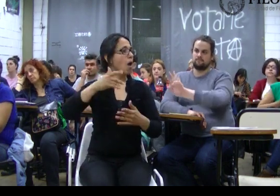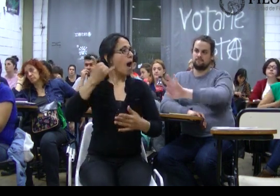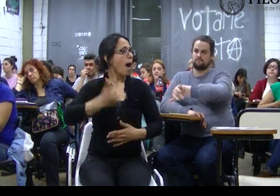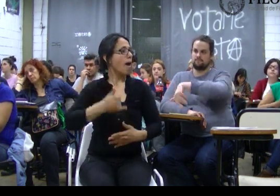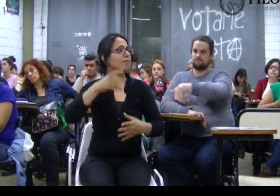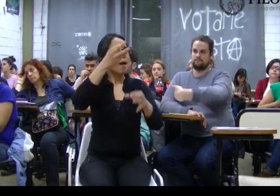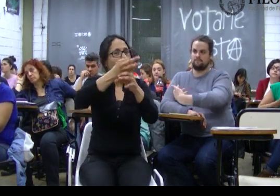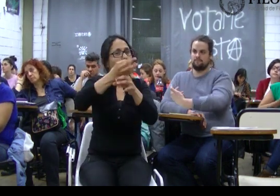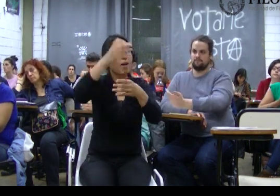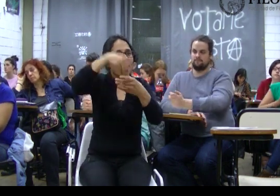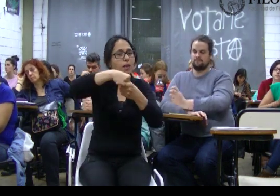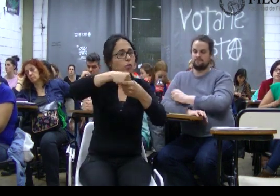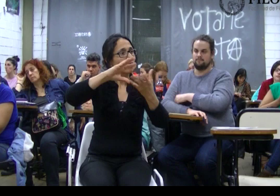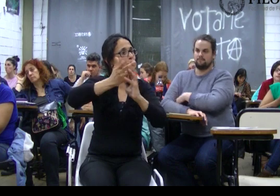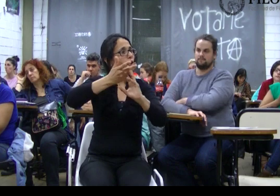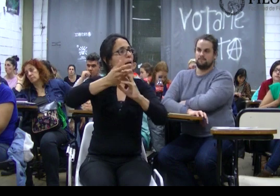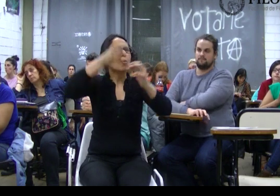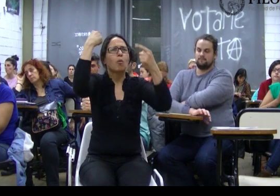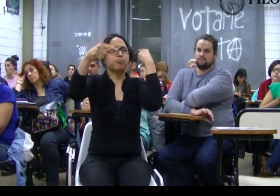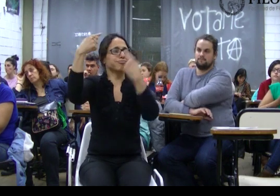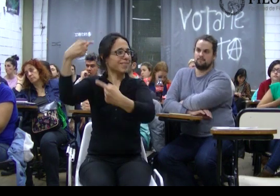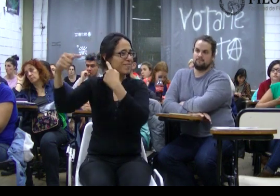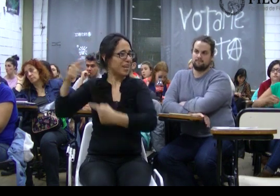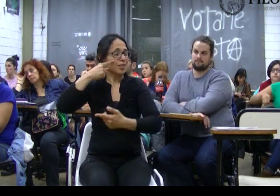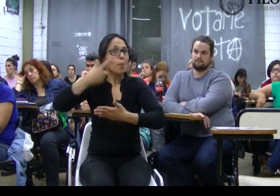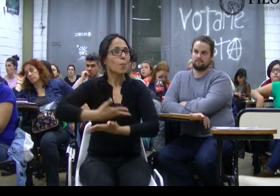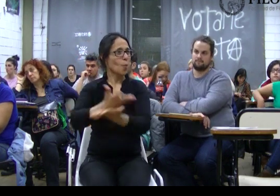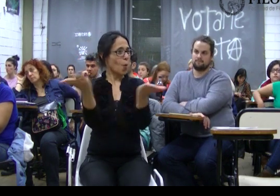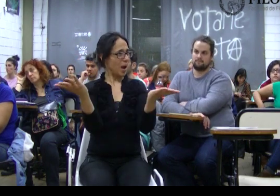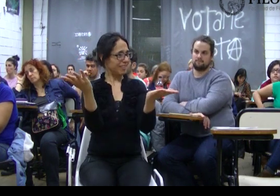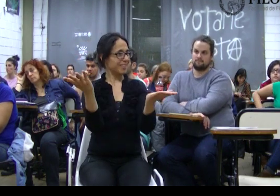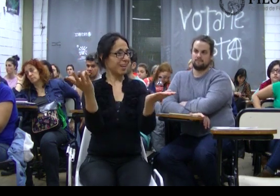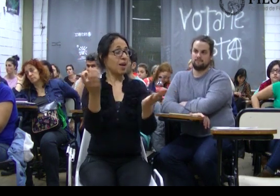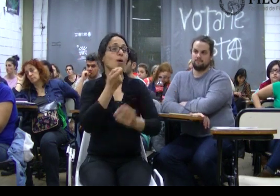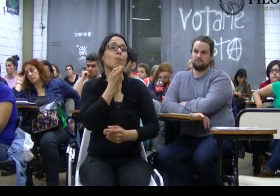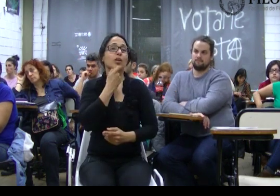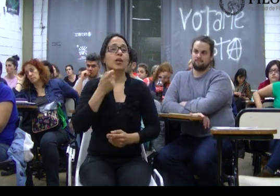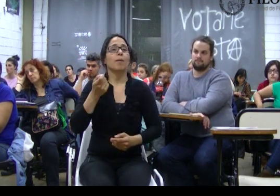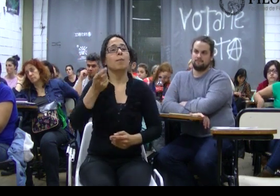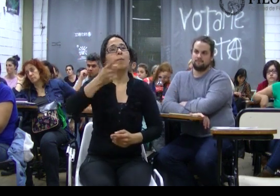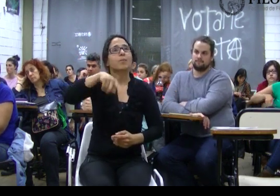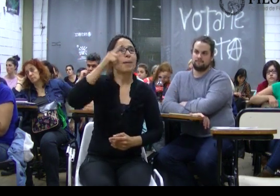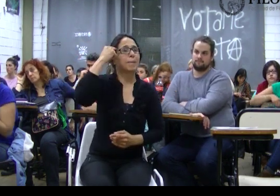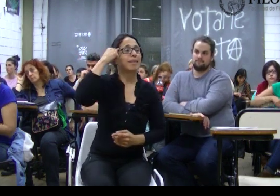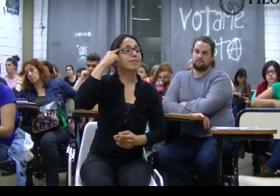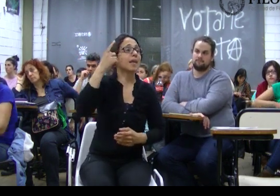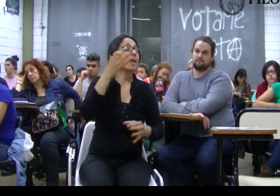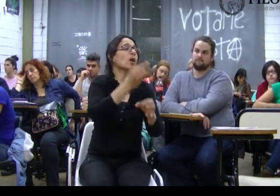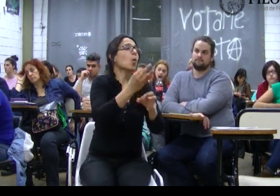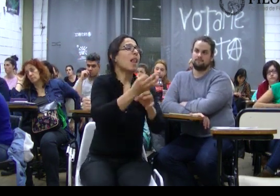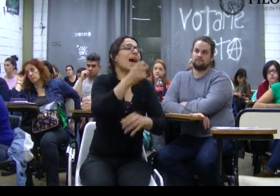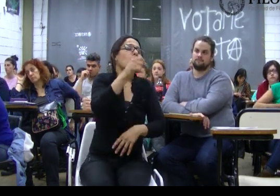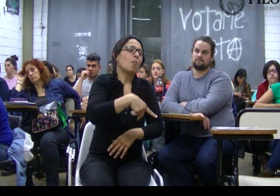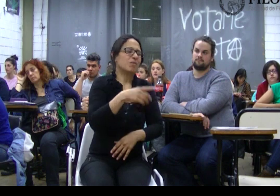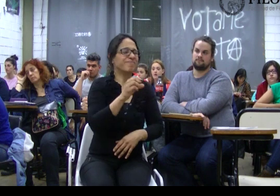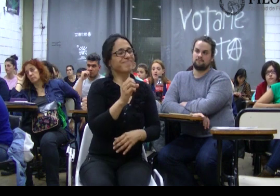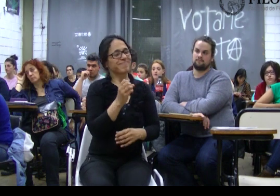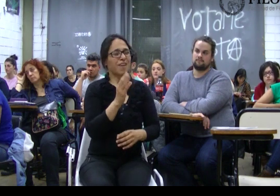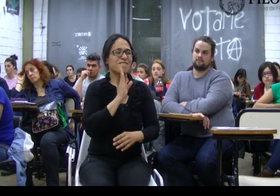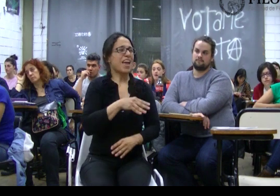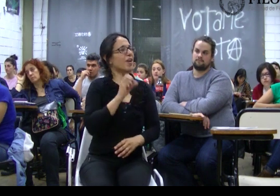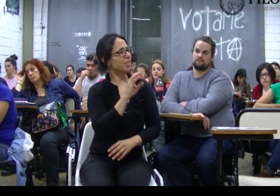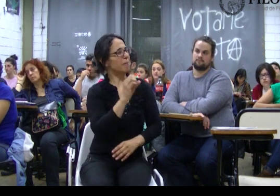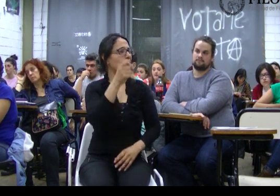las escuelas. Piensen también que las escuelas comunes, o mal llamadas comunes, tienden a ser cada